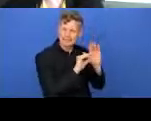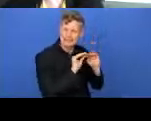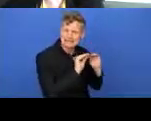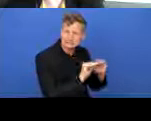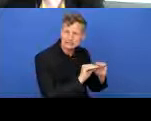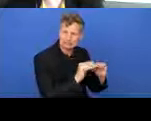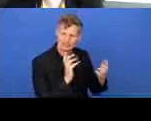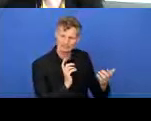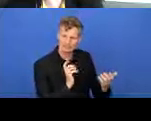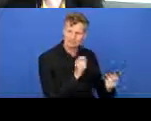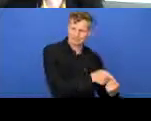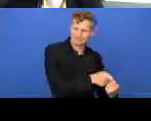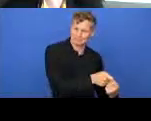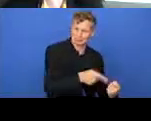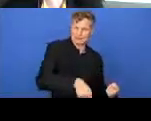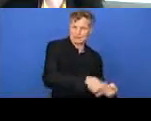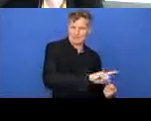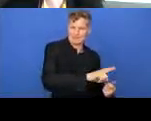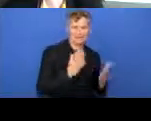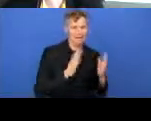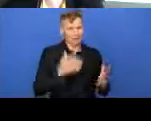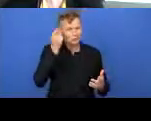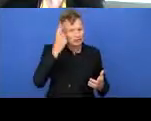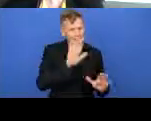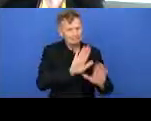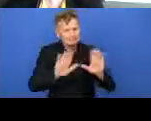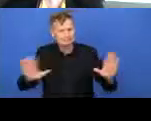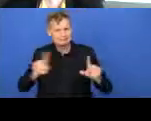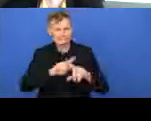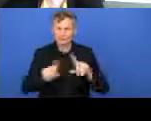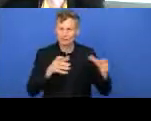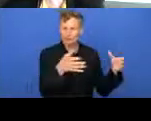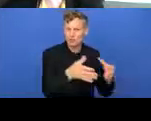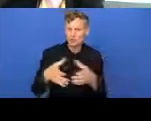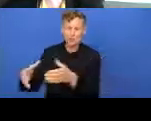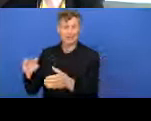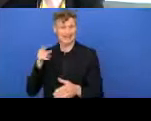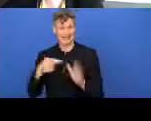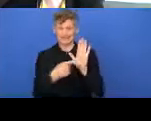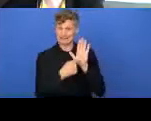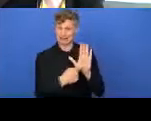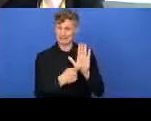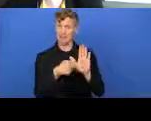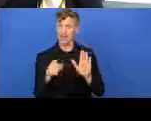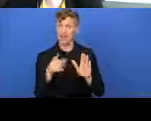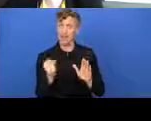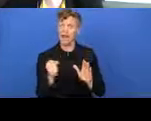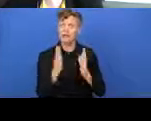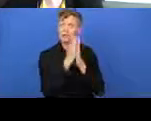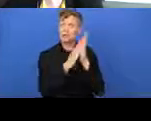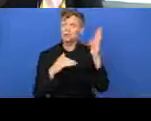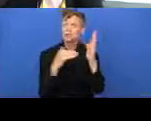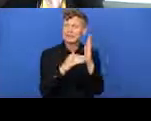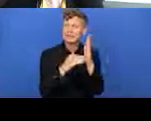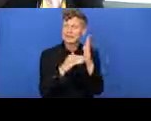placer les fondements pour une meilleure compréhension mutuelle des différentes communauté. C'est le cas, par exemple, en Nouvelle-Zélande avec